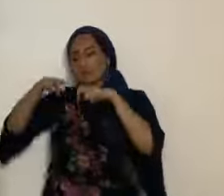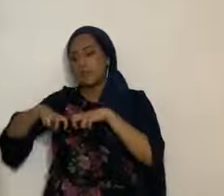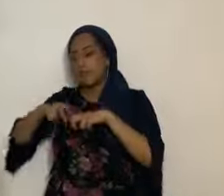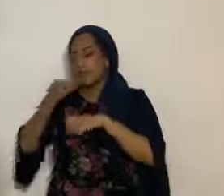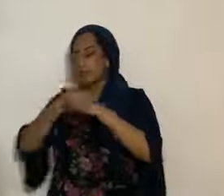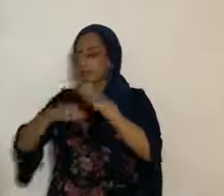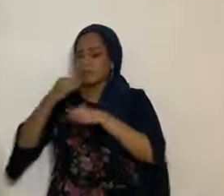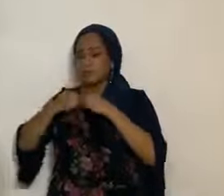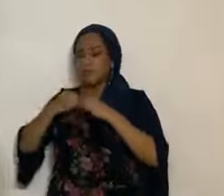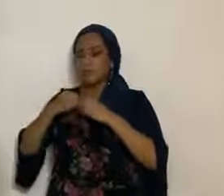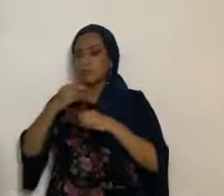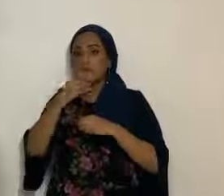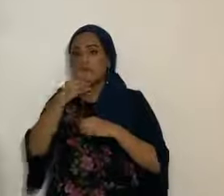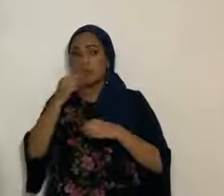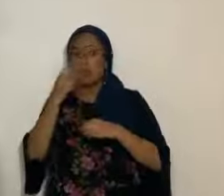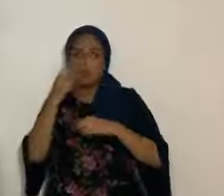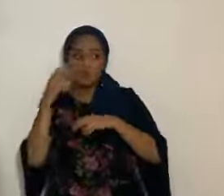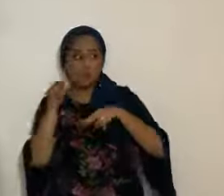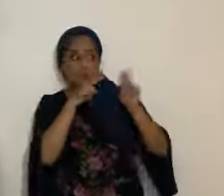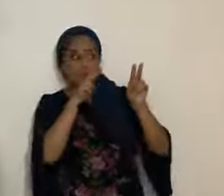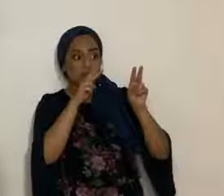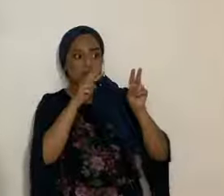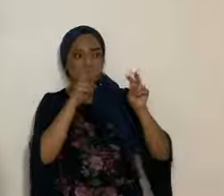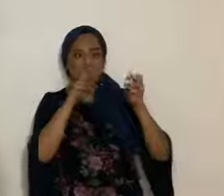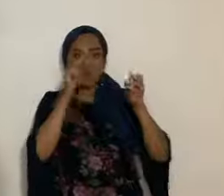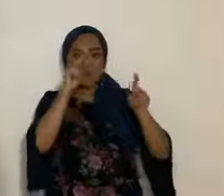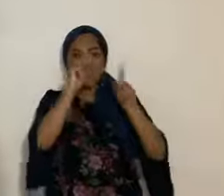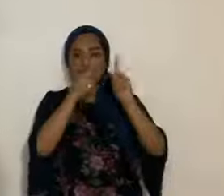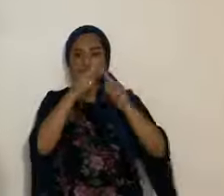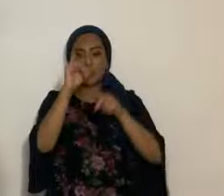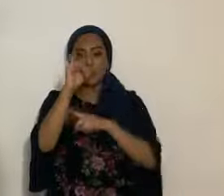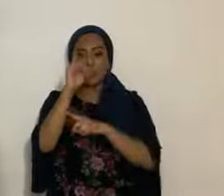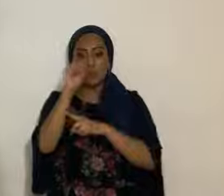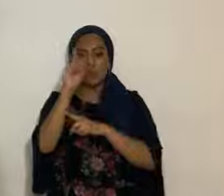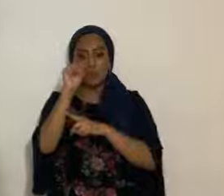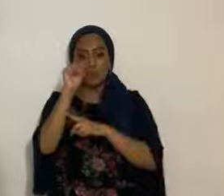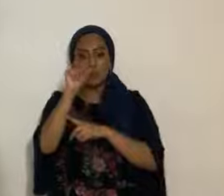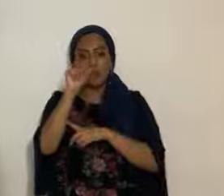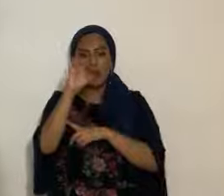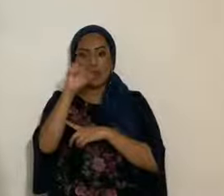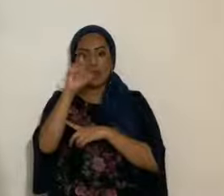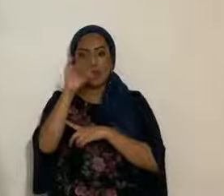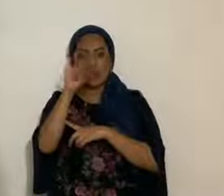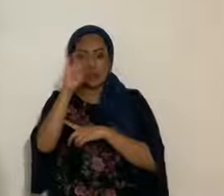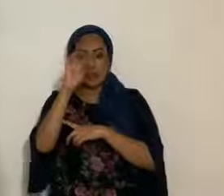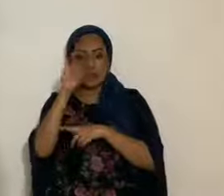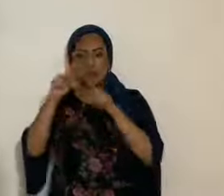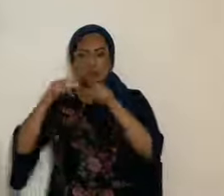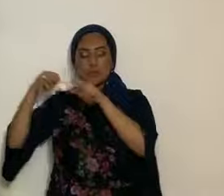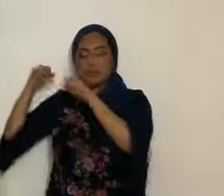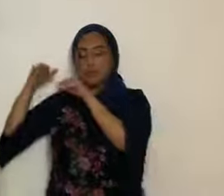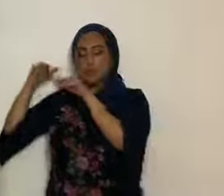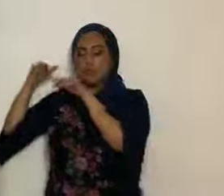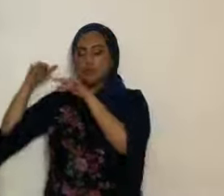los ojos miraron, y aquí una compañía de ismaelitas que venía de Galaad, y sus camellos traían